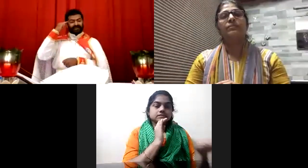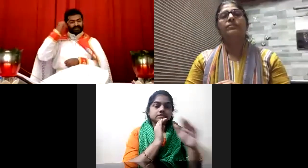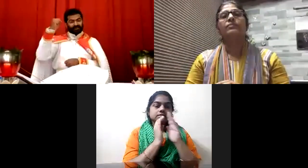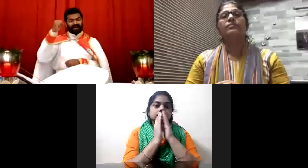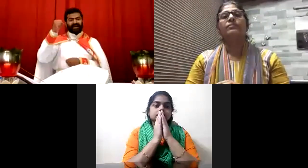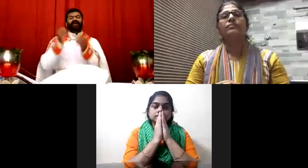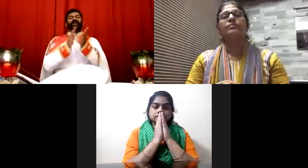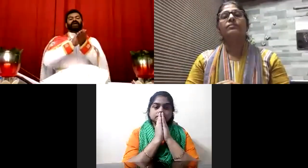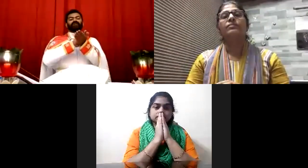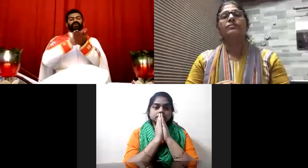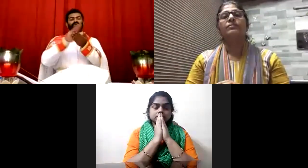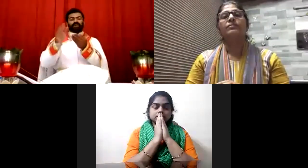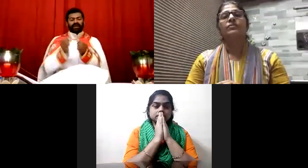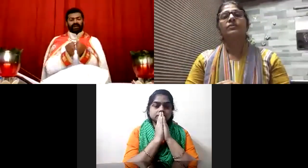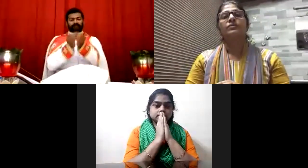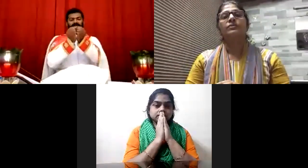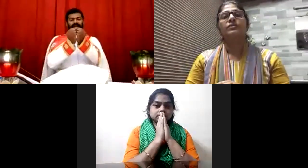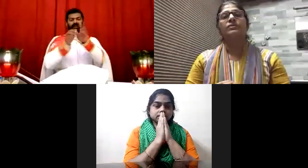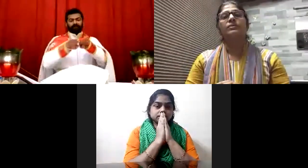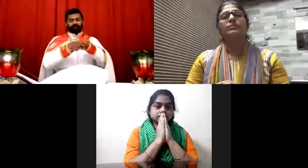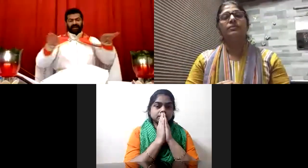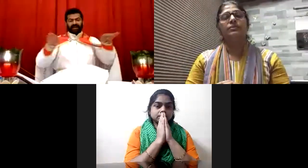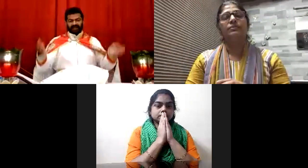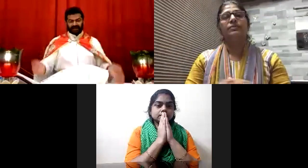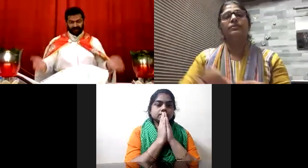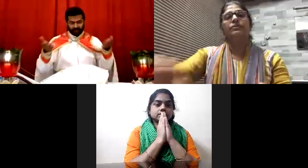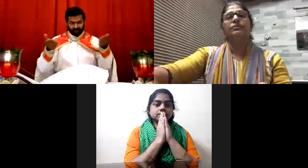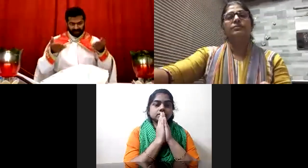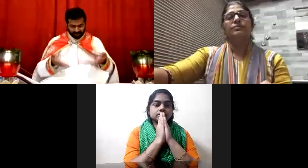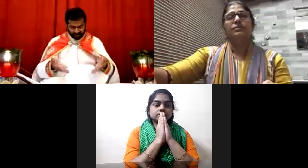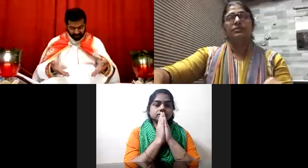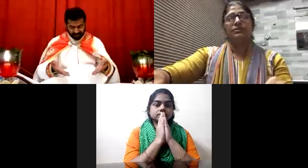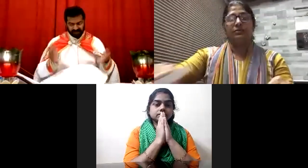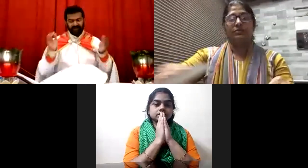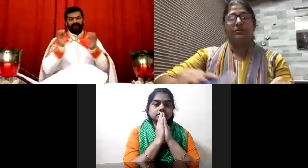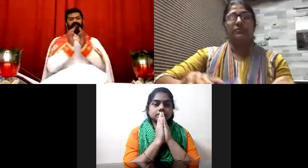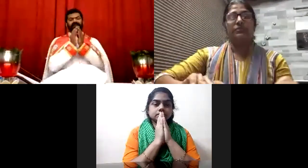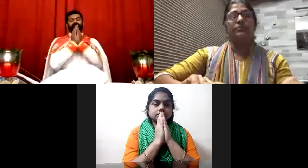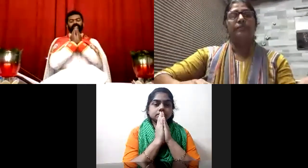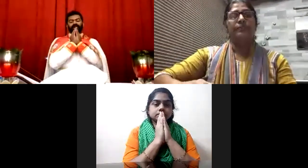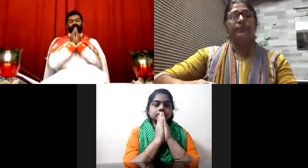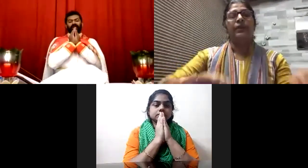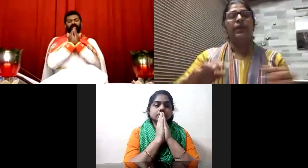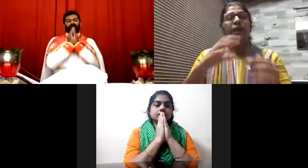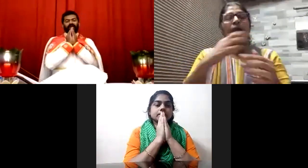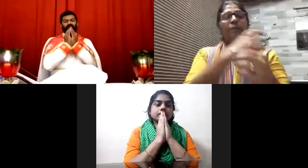രക്തസാക്ഷികളുടെയും സ്മരണ വിശുദ്ധ ബലിപീഠത്തിങ്കൽ ഉണ്ടാവട്ടെ.